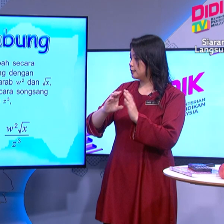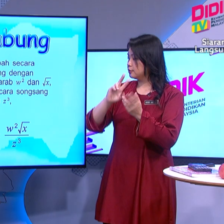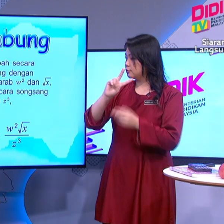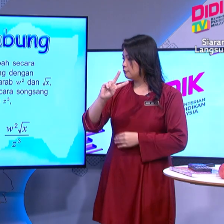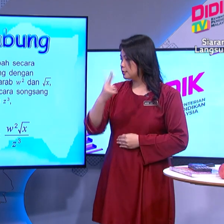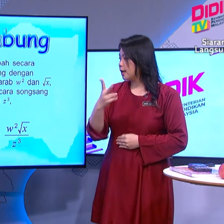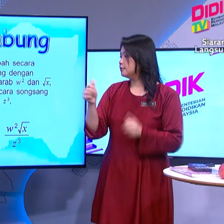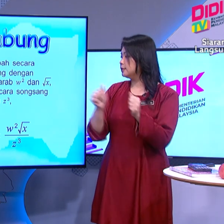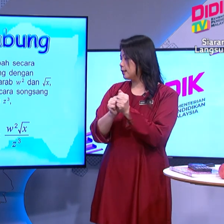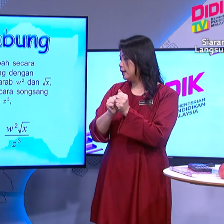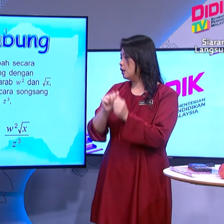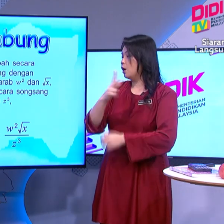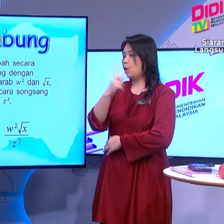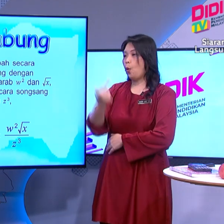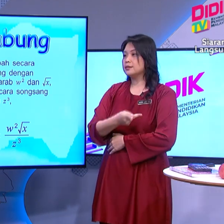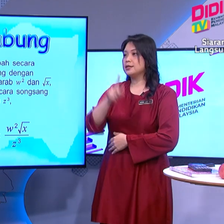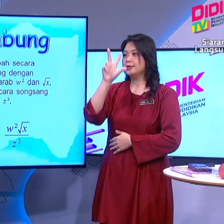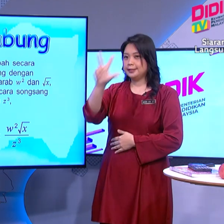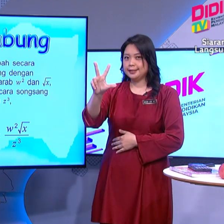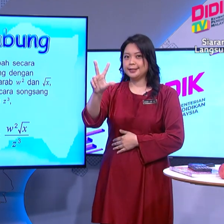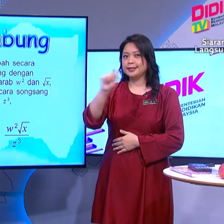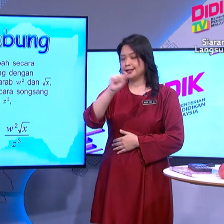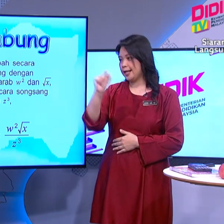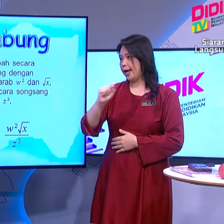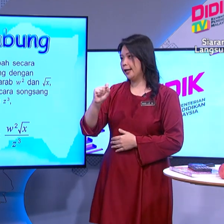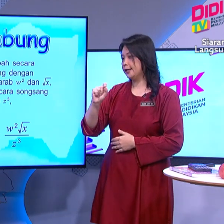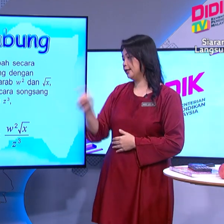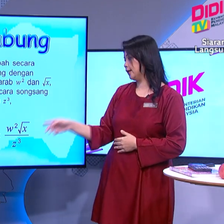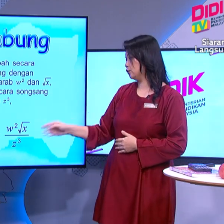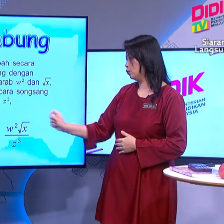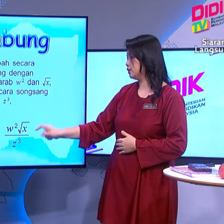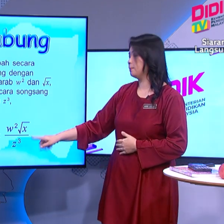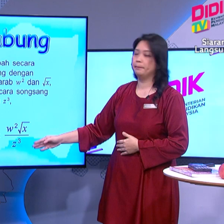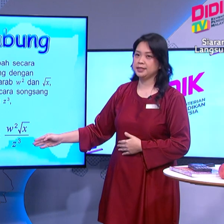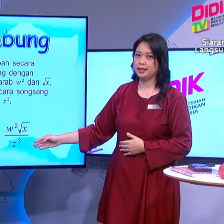Charles song-song dengan kuase 3 ze520kl